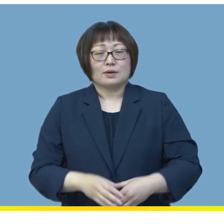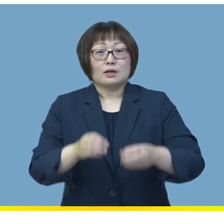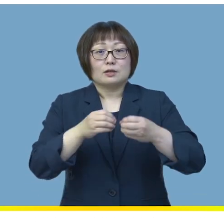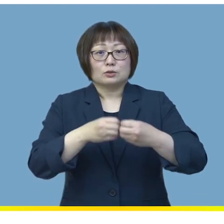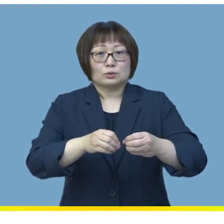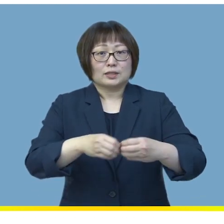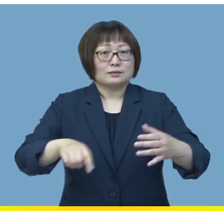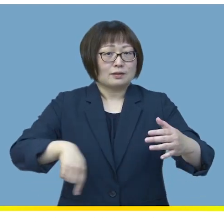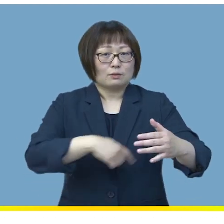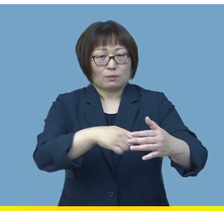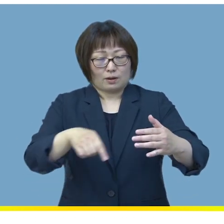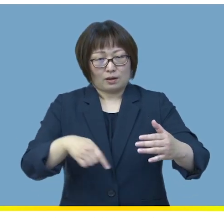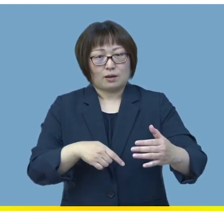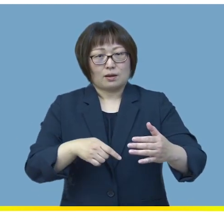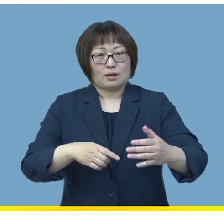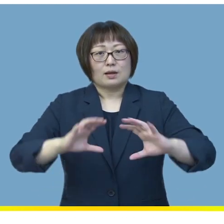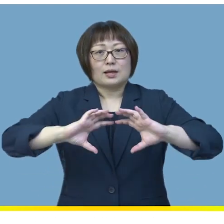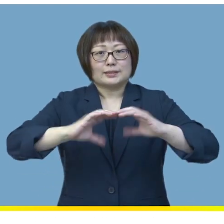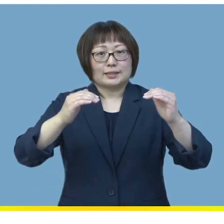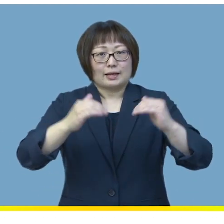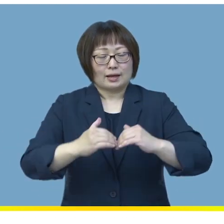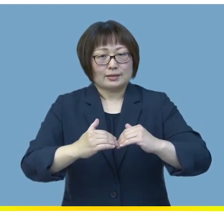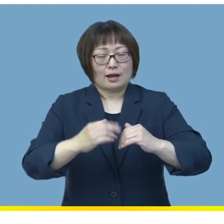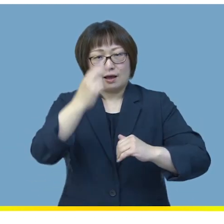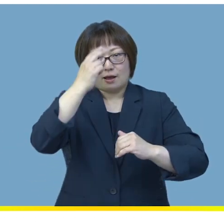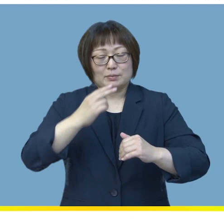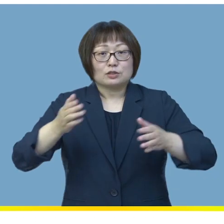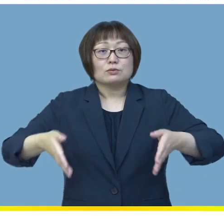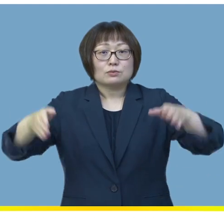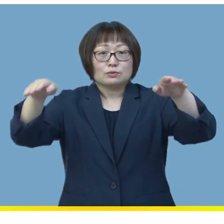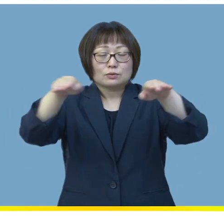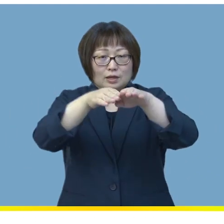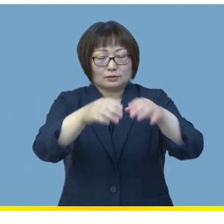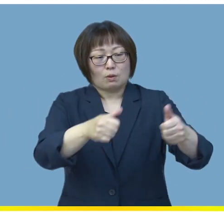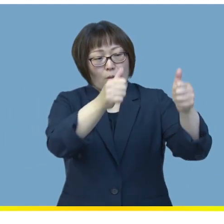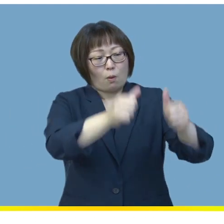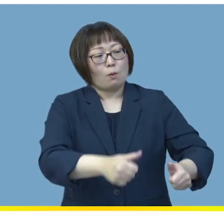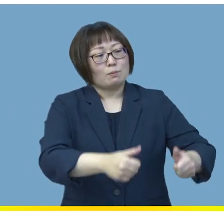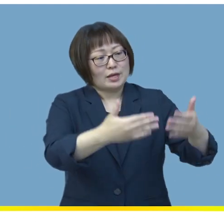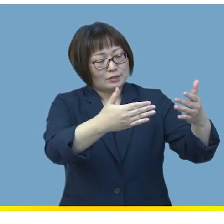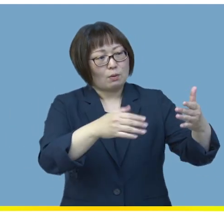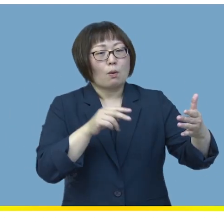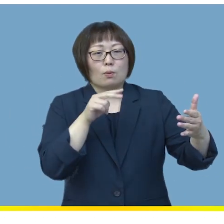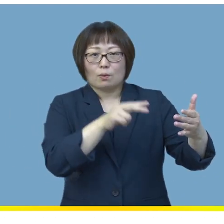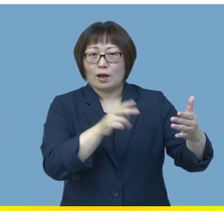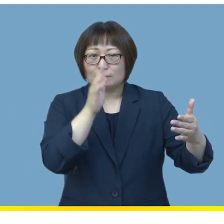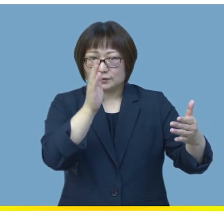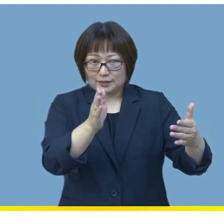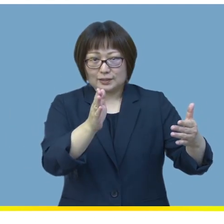詳しくは世田谷美術館のホームページをご覧下さい